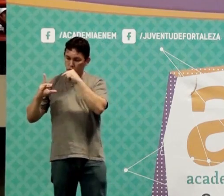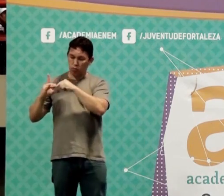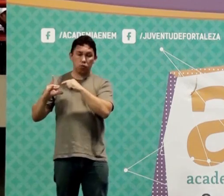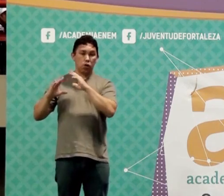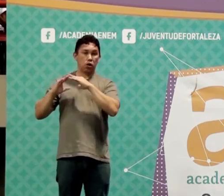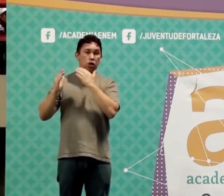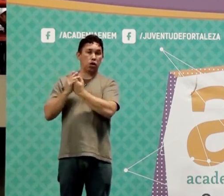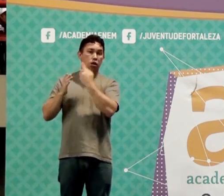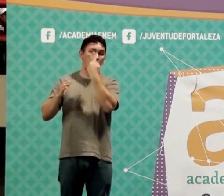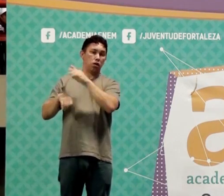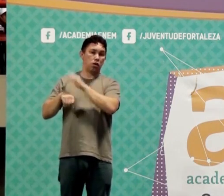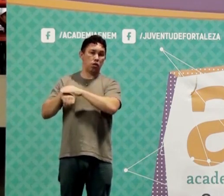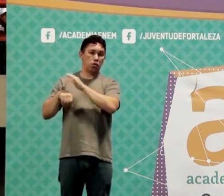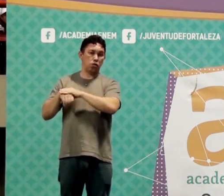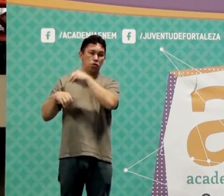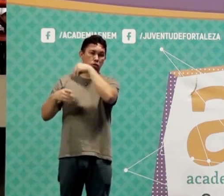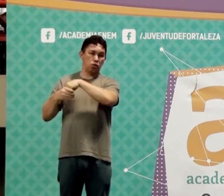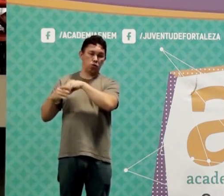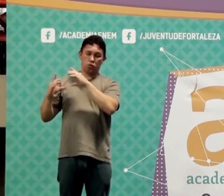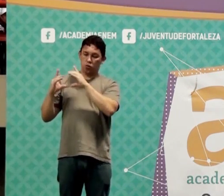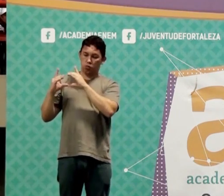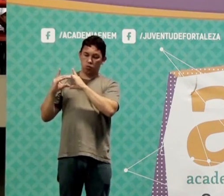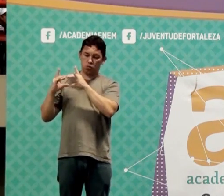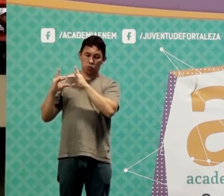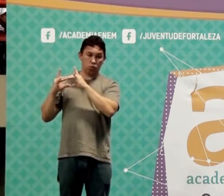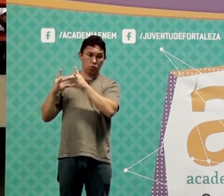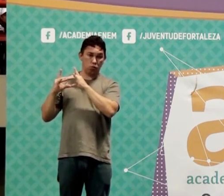que tem direito a estudar, tu tinha que ser o quê? Nobre.